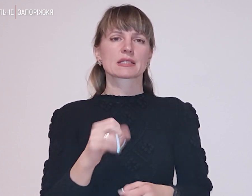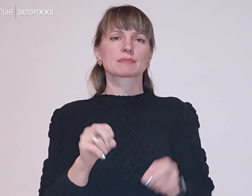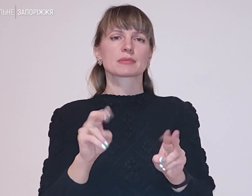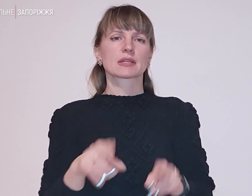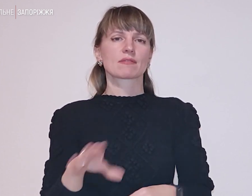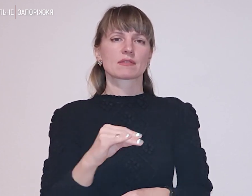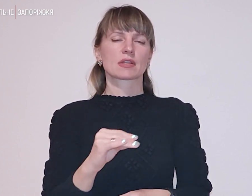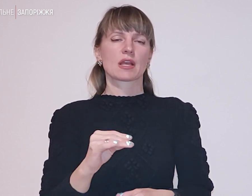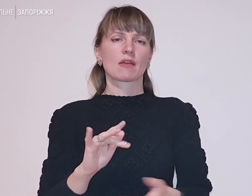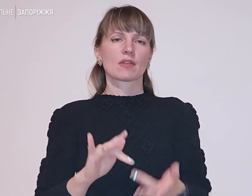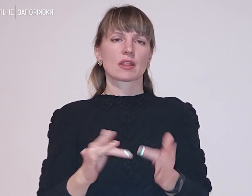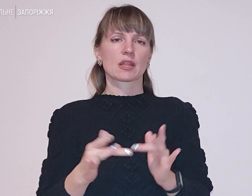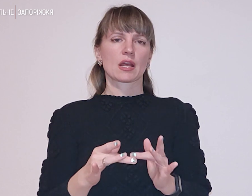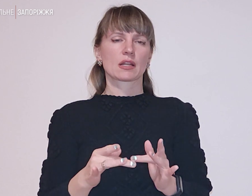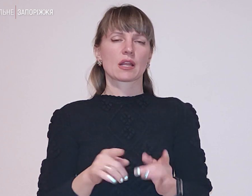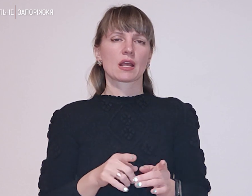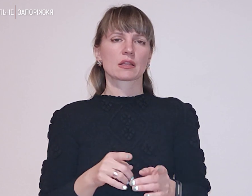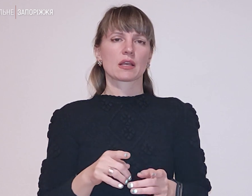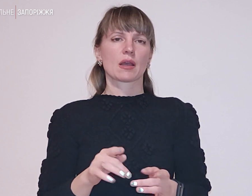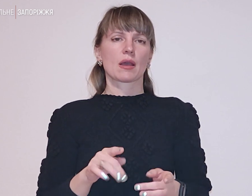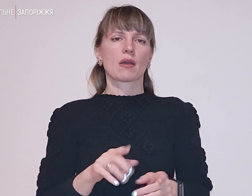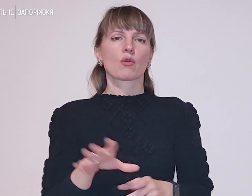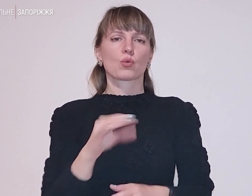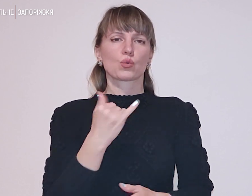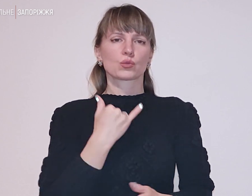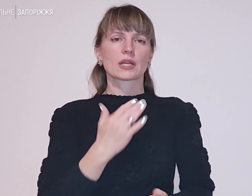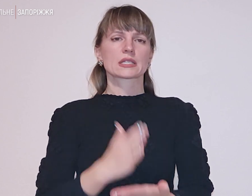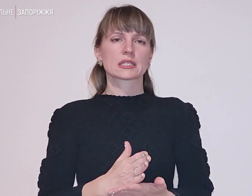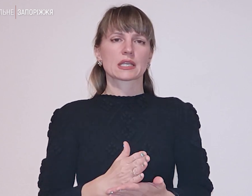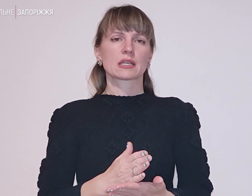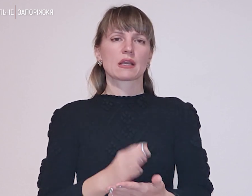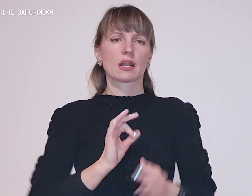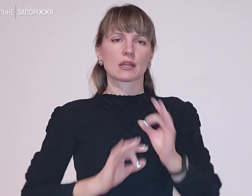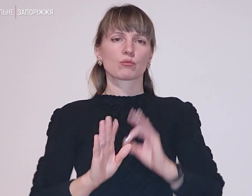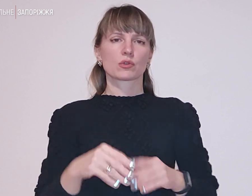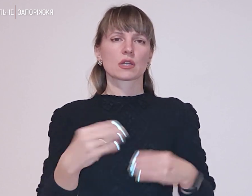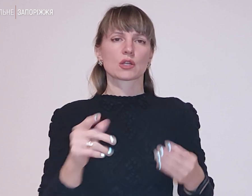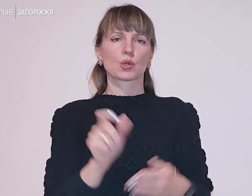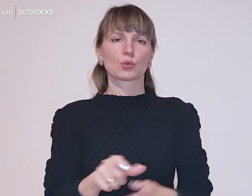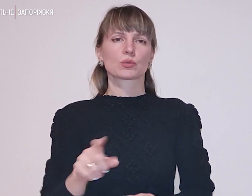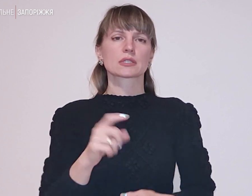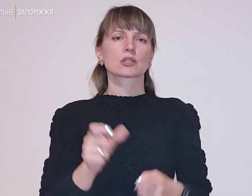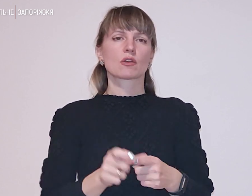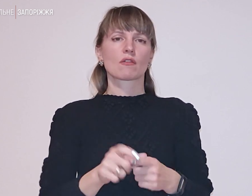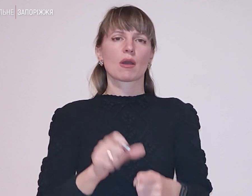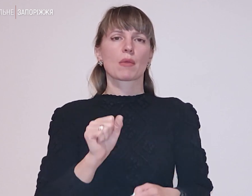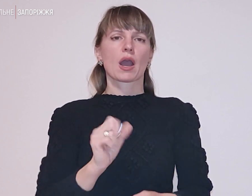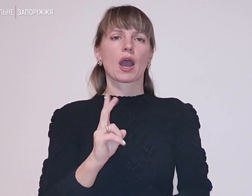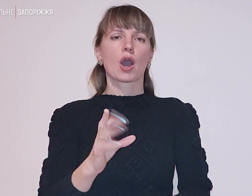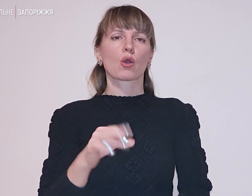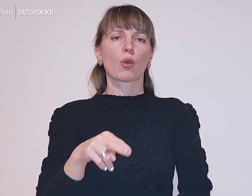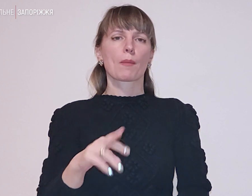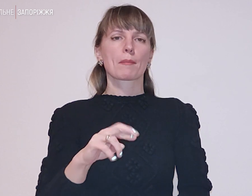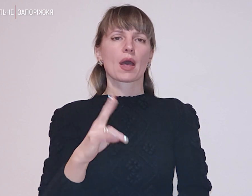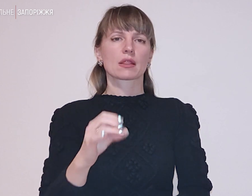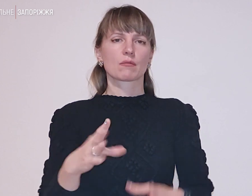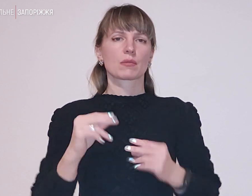про те, що у нас вже будуть ліки, ми можемо роздавати точечно людям у руки. За словами Рудольфа Акопяна, разом із партнерами з